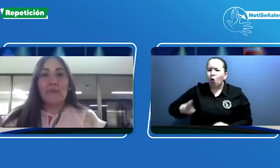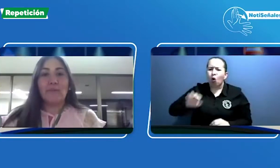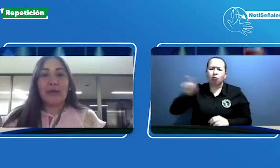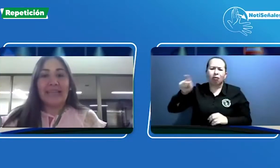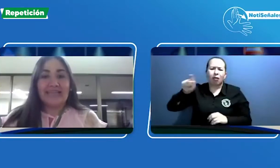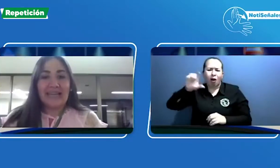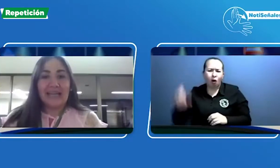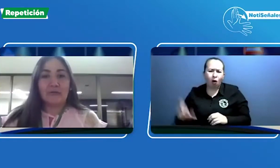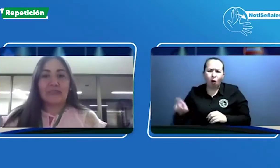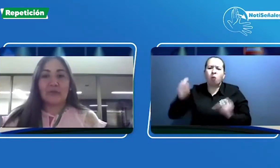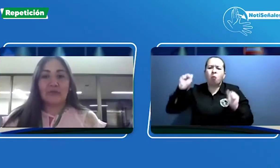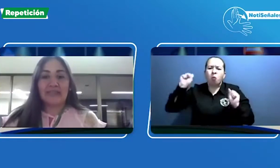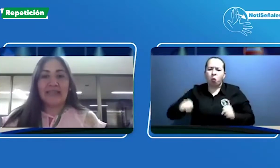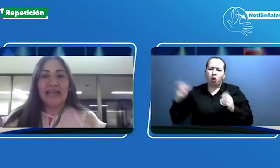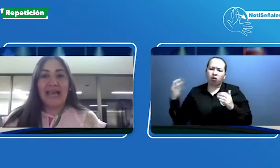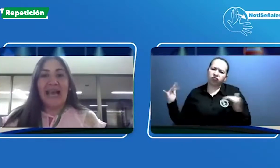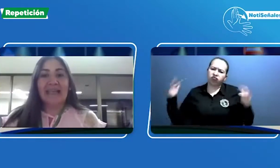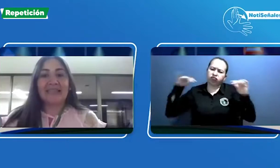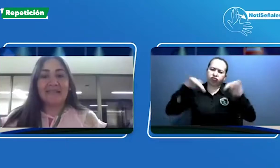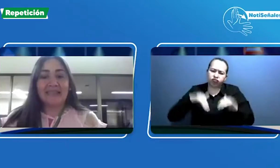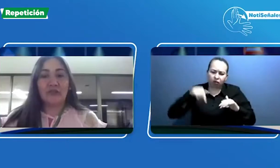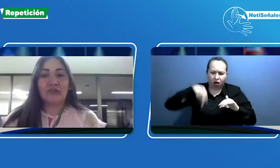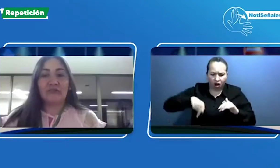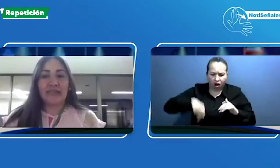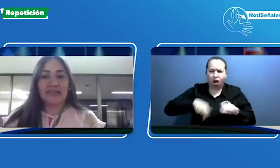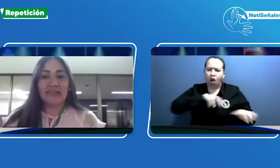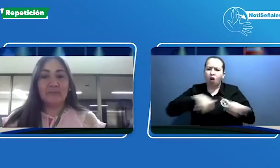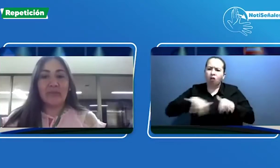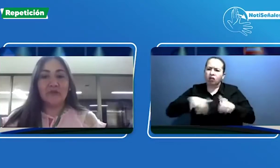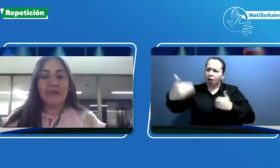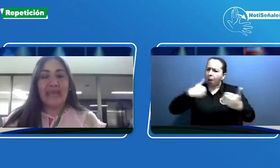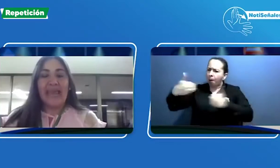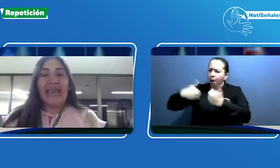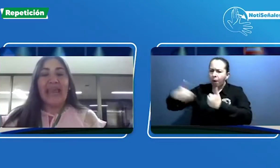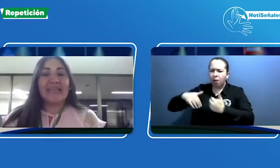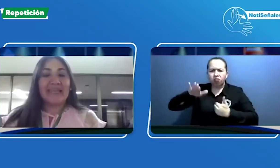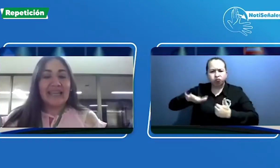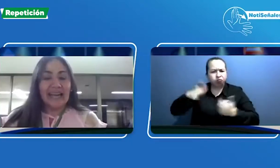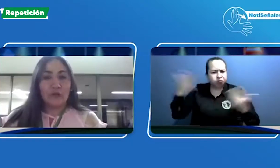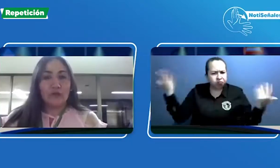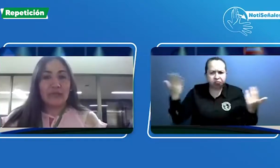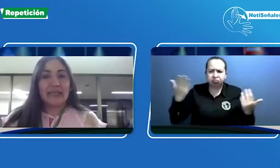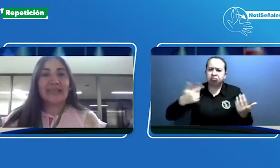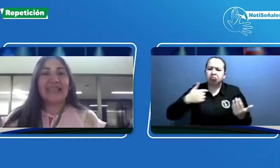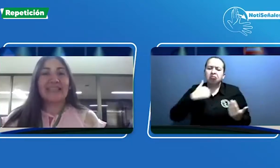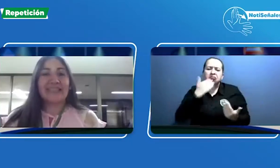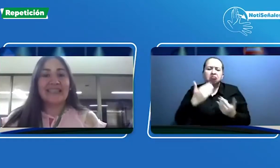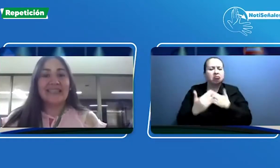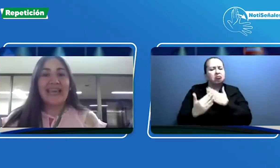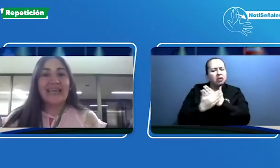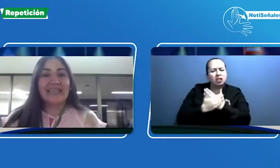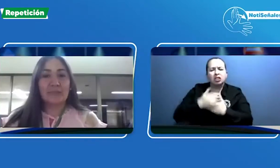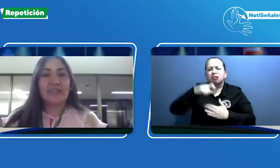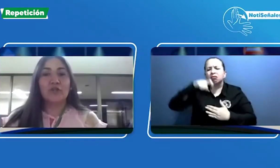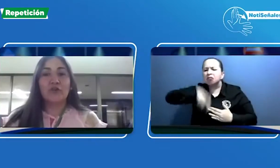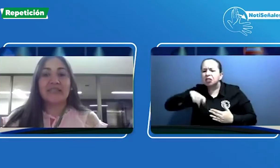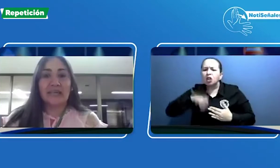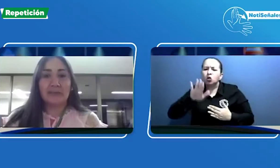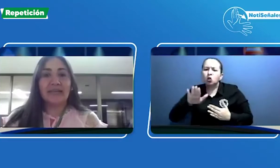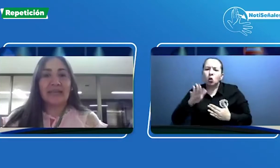pueda llegar a nuestra oficina a través de los diferentes medios e indicarnos que necesita el